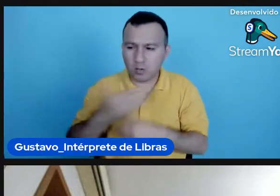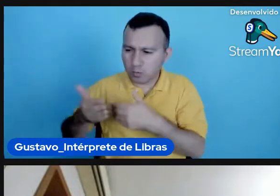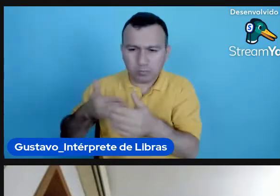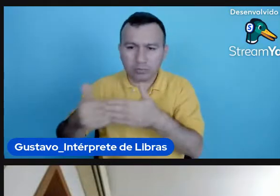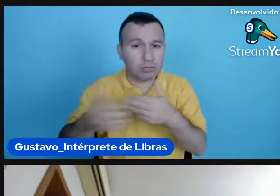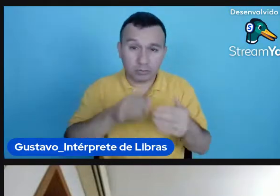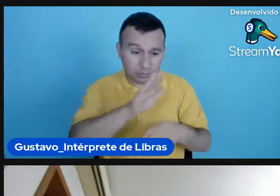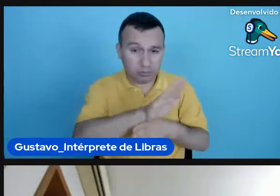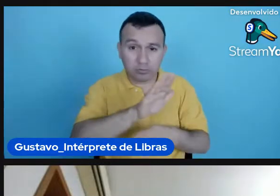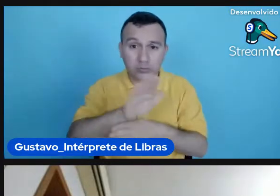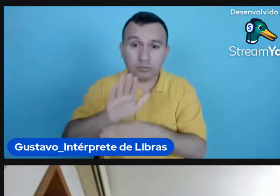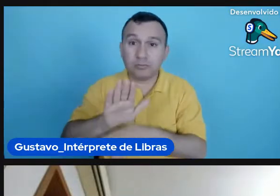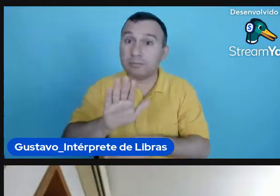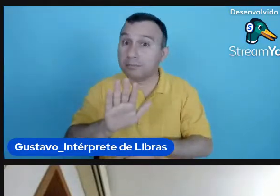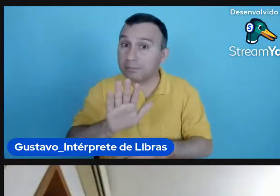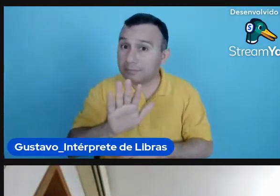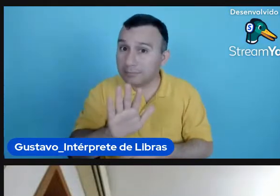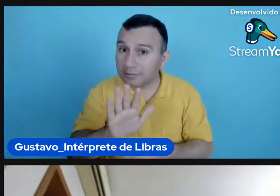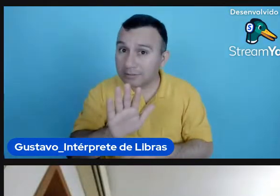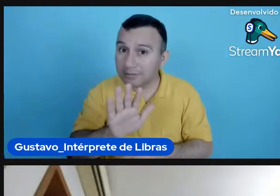ser para todos, né?